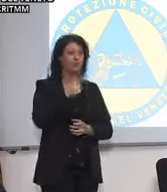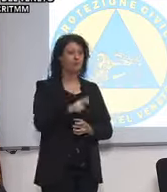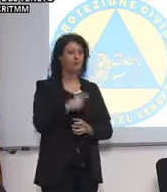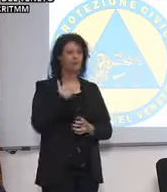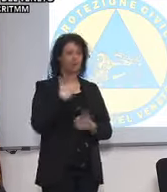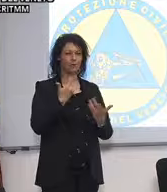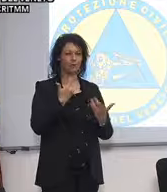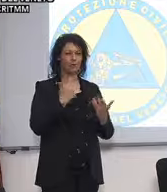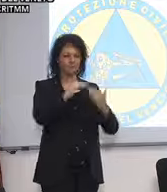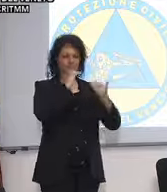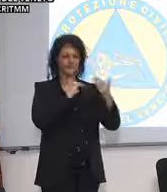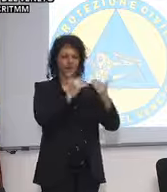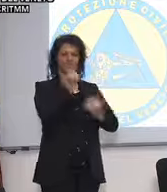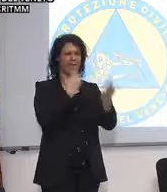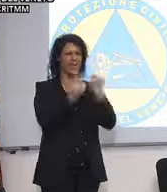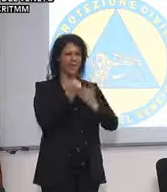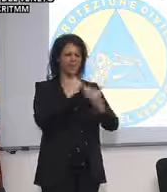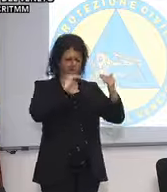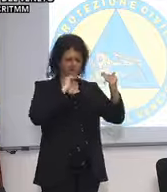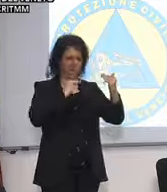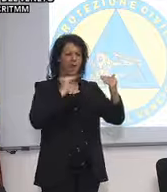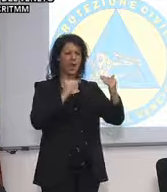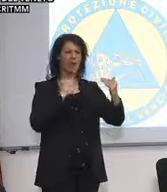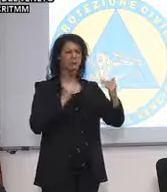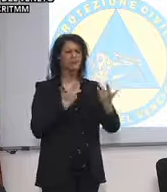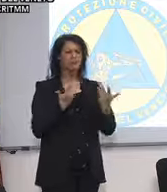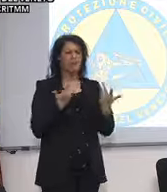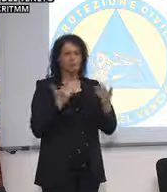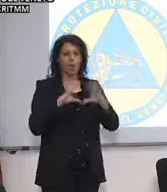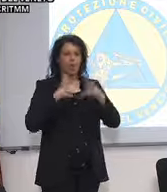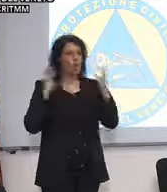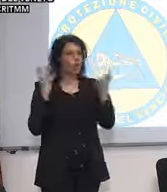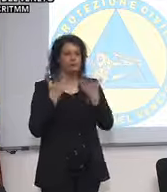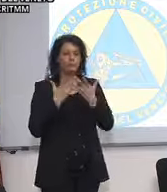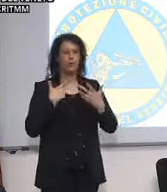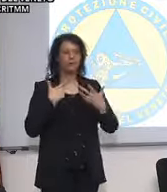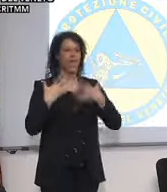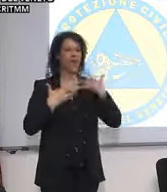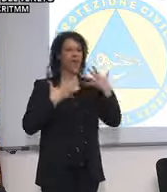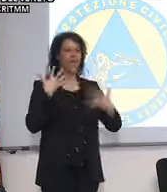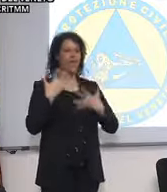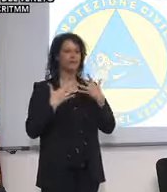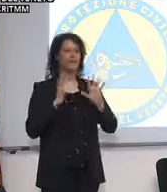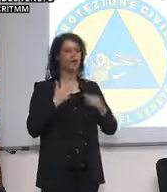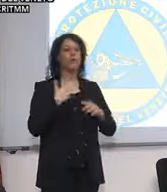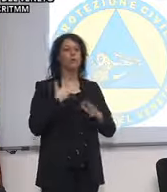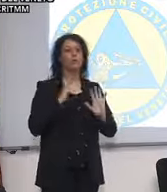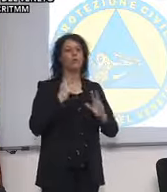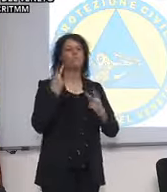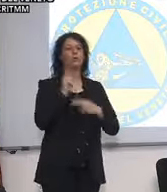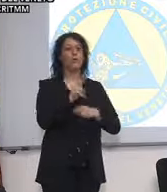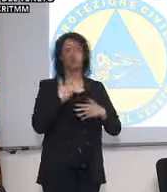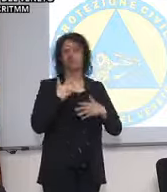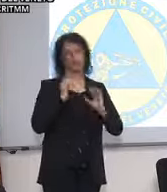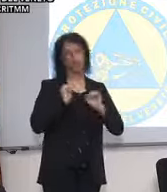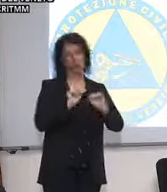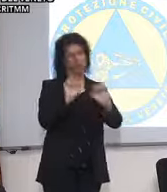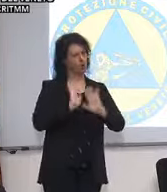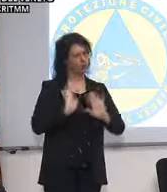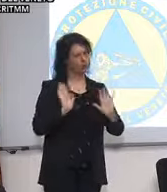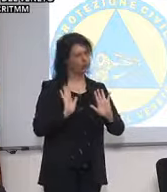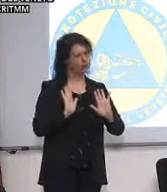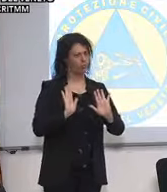dai messaggi che ci arrivano, c'è il mondo intero che è in agitazione. Io sono contro la violenza, sono sempre per,